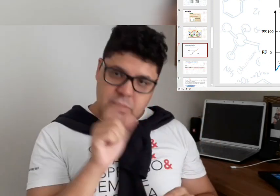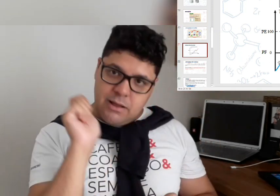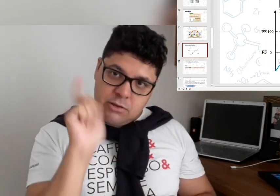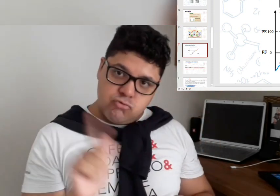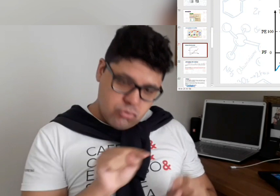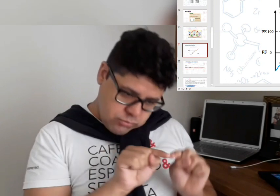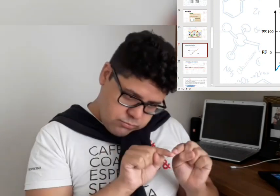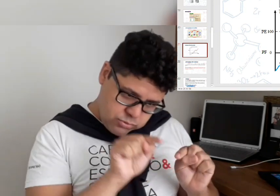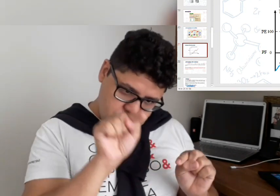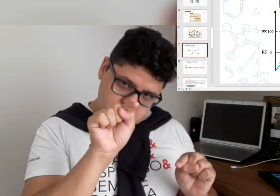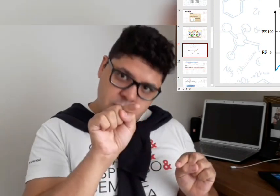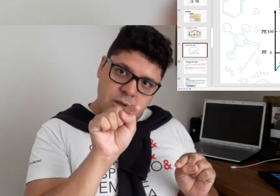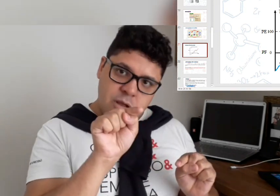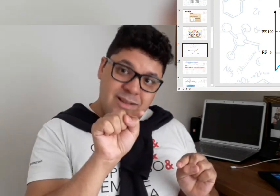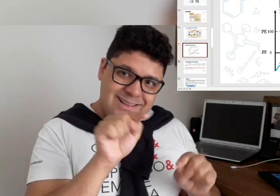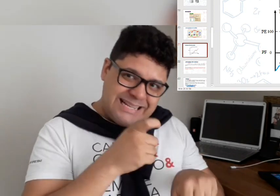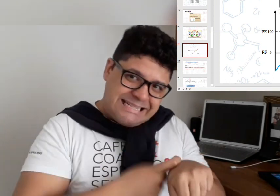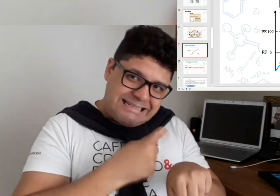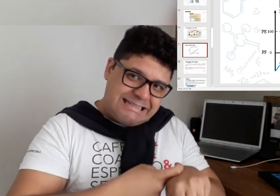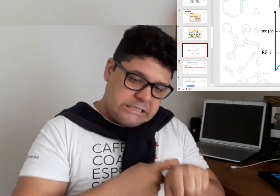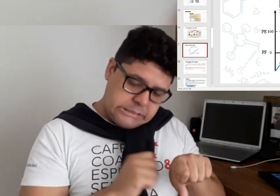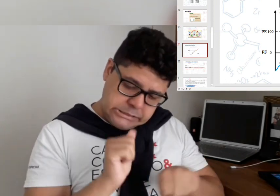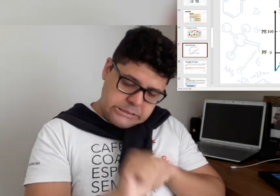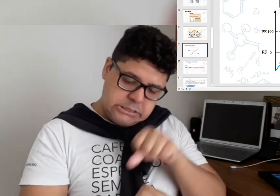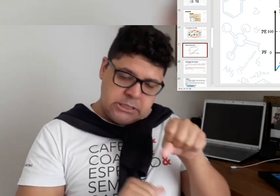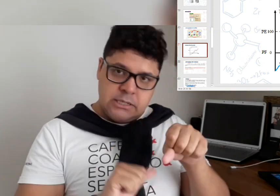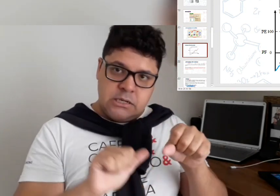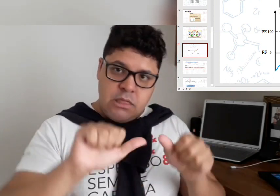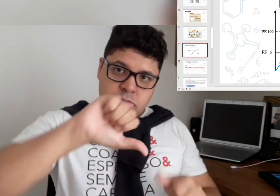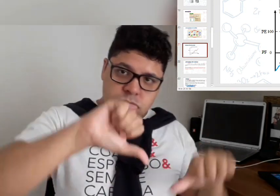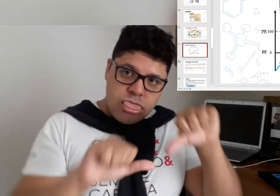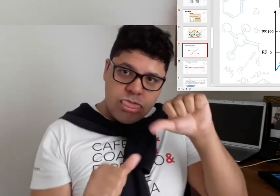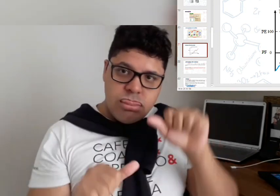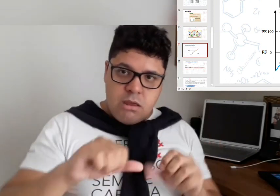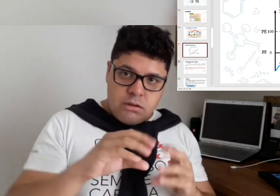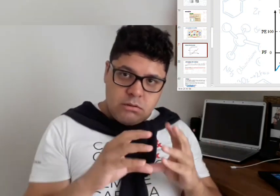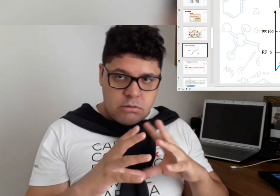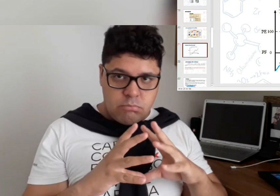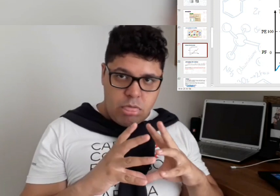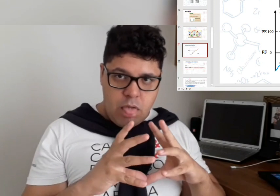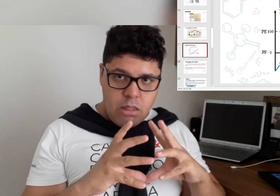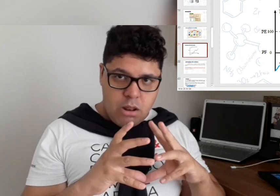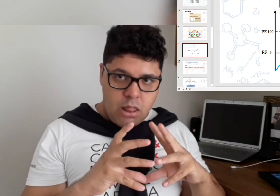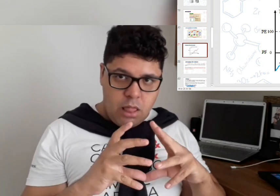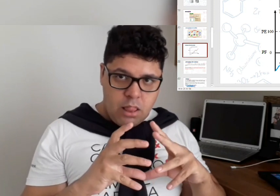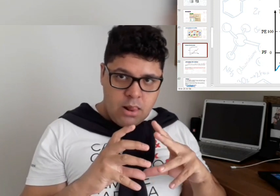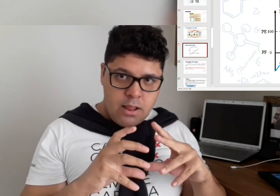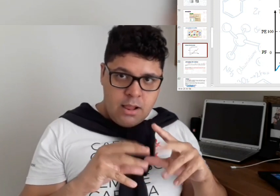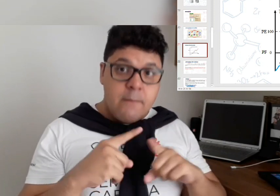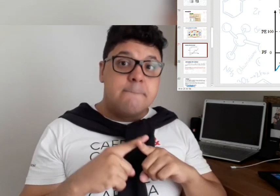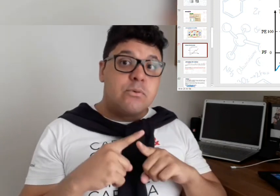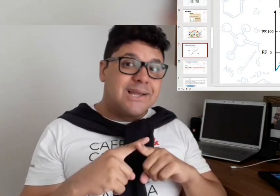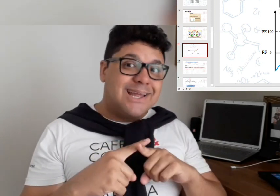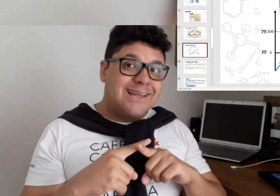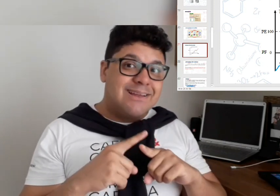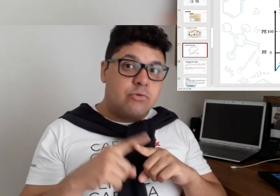só no estado sólido. Quando ela começa a derreter, quando ela atinge, todas as molequinhas ali do gelo, né,